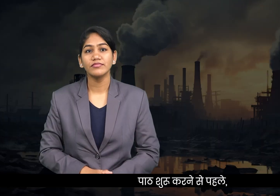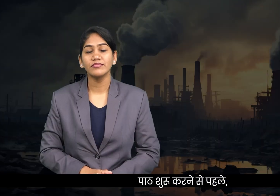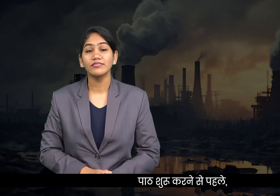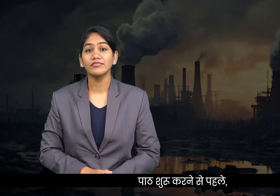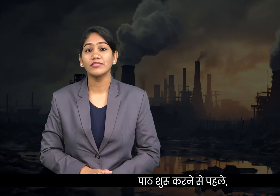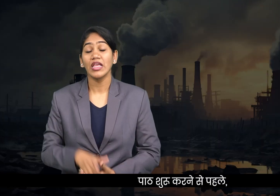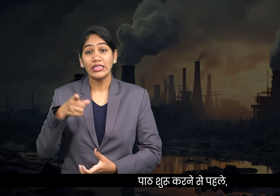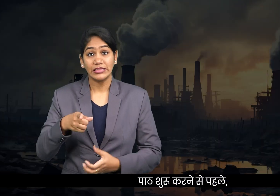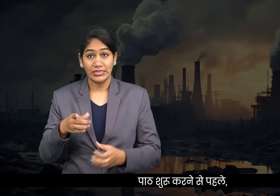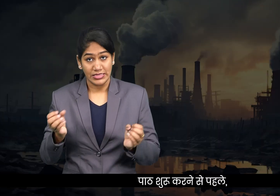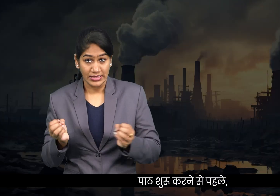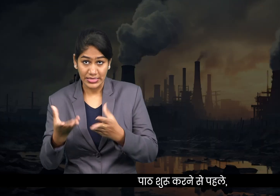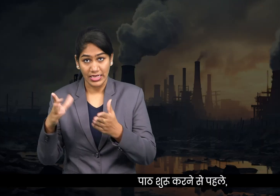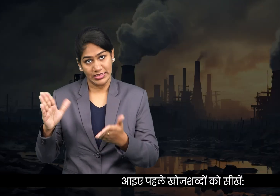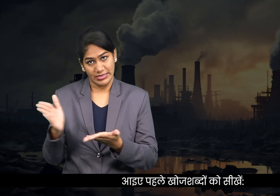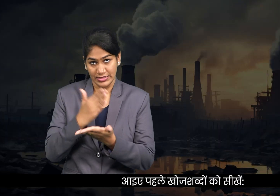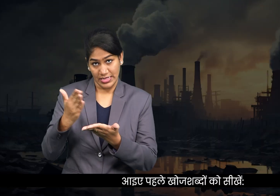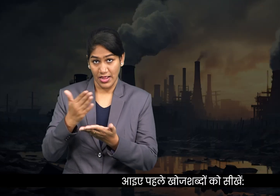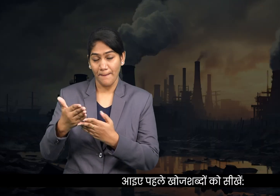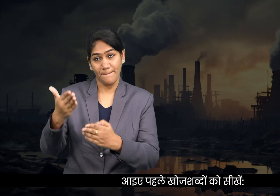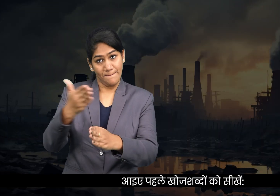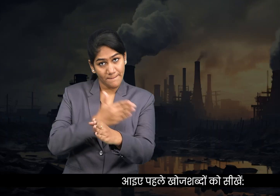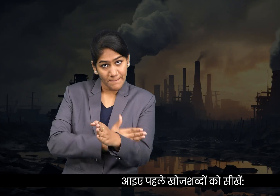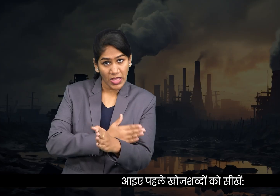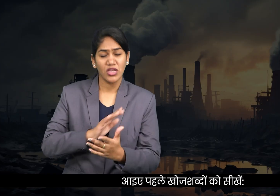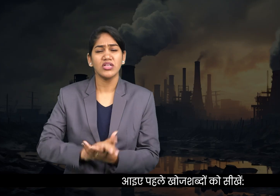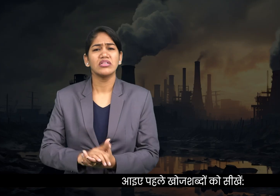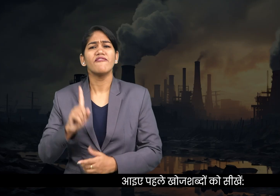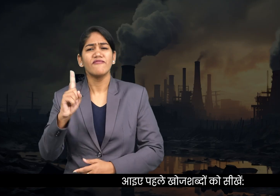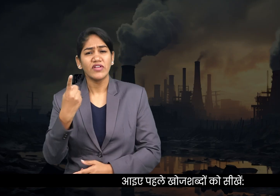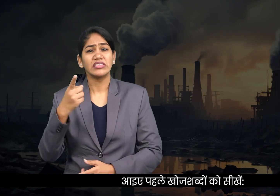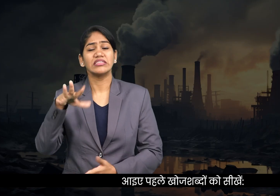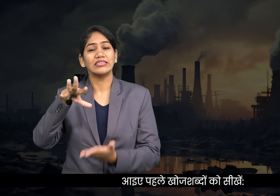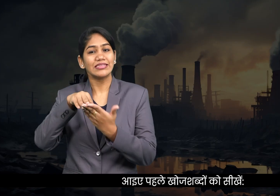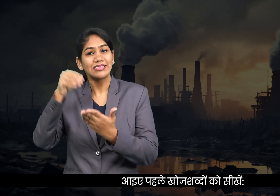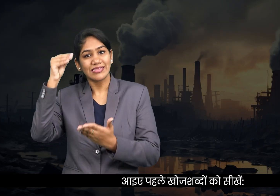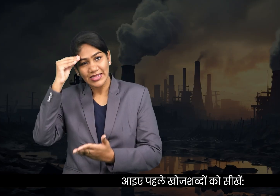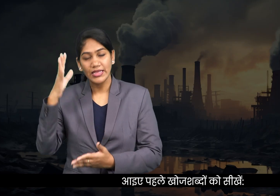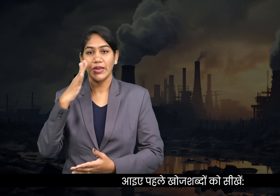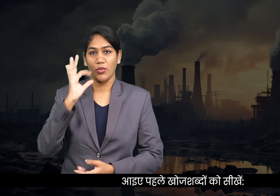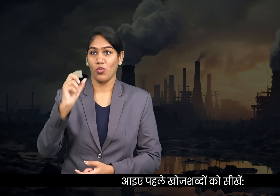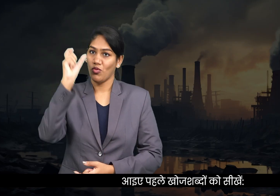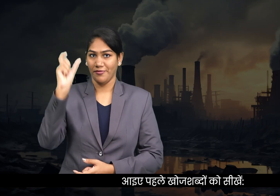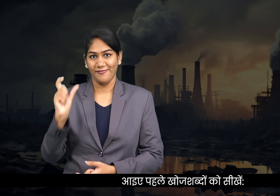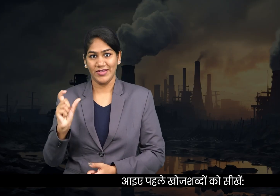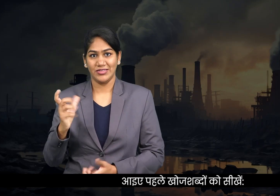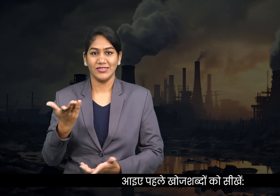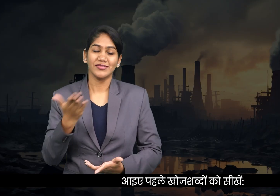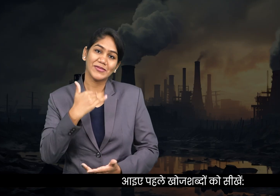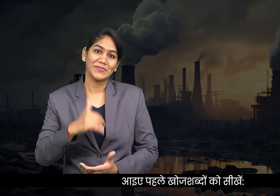पाठ शुरू करने से पहले आइए पहले खोज शब्दों को सीखें।